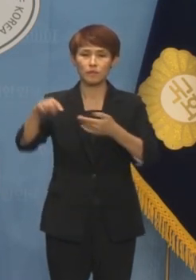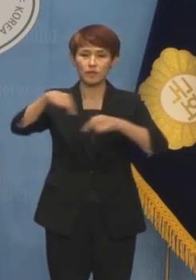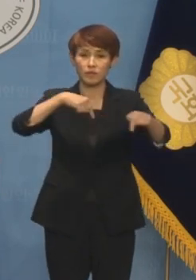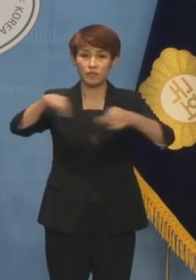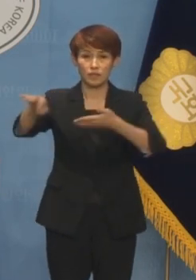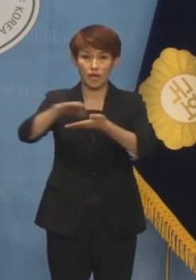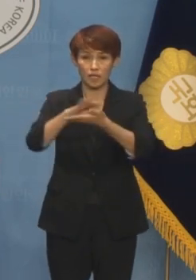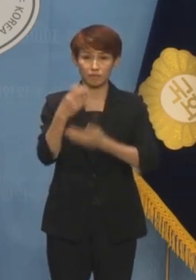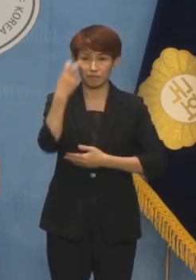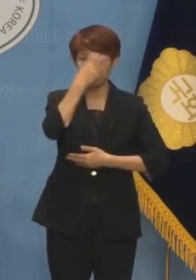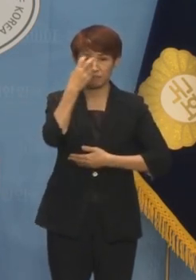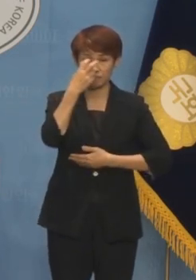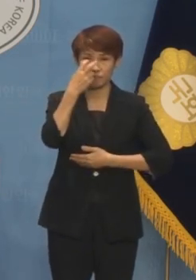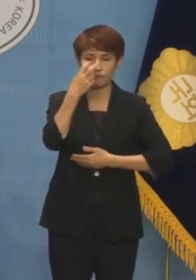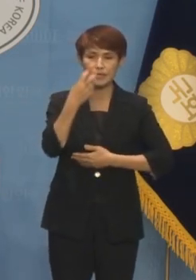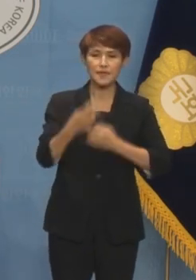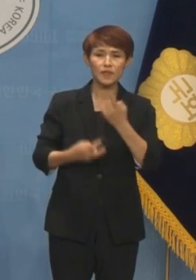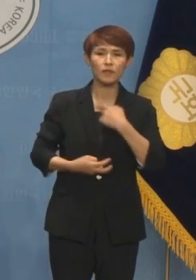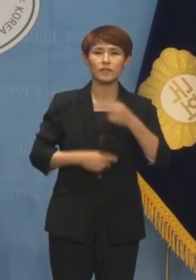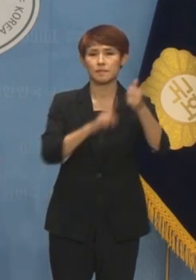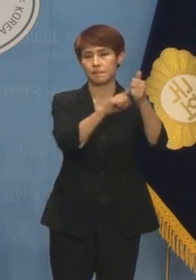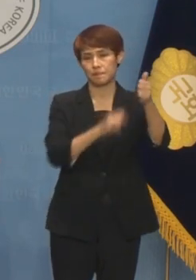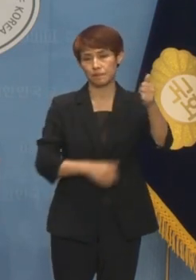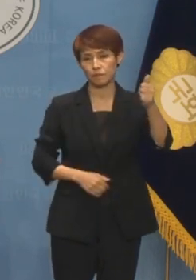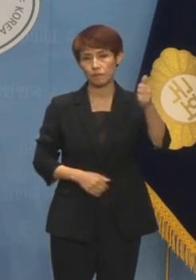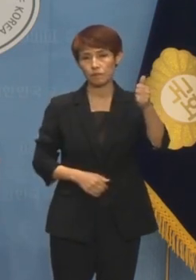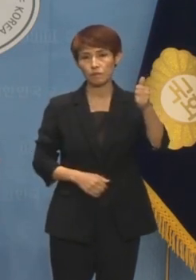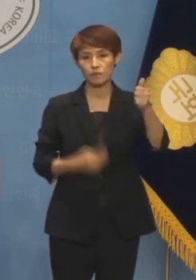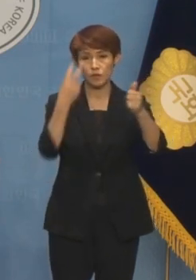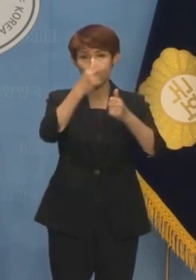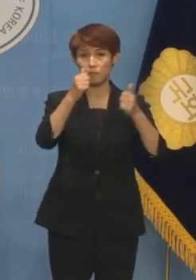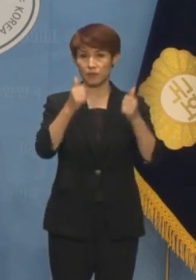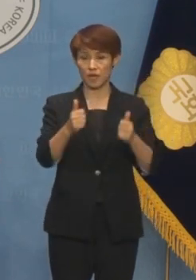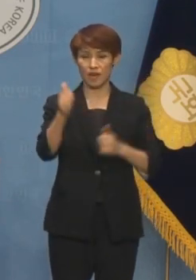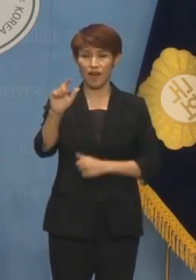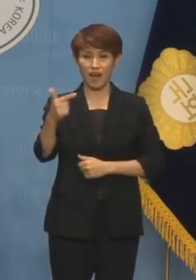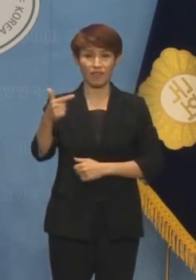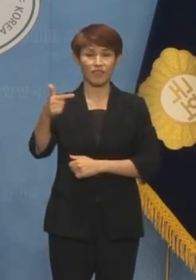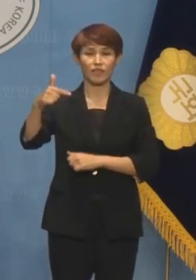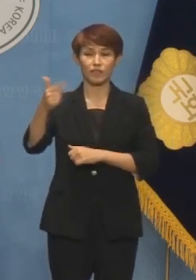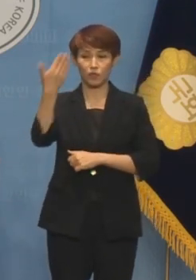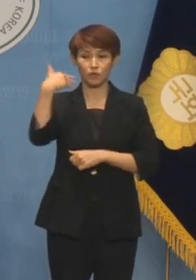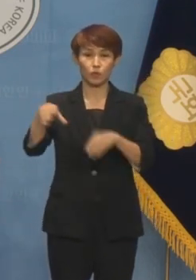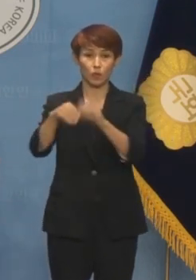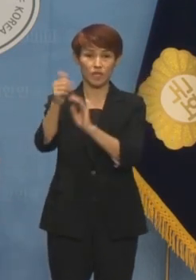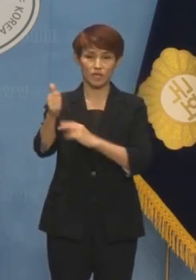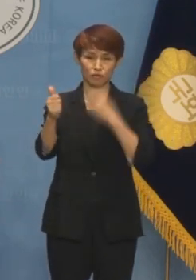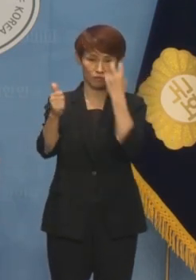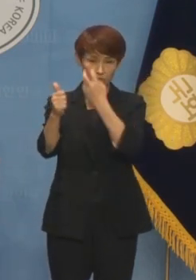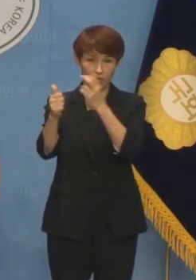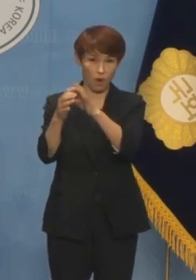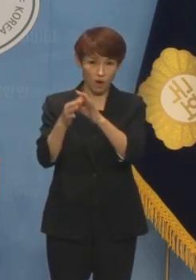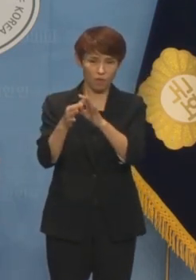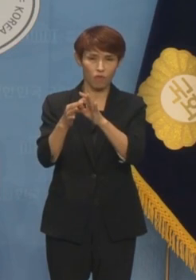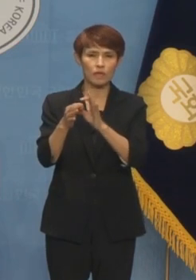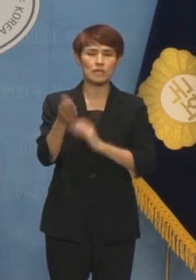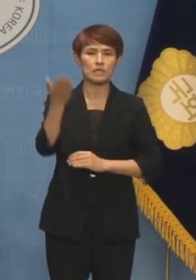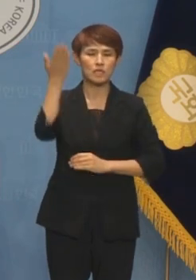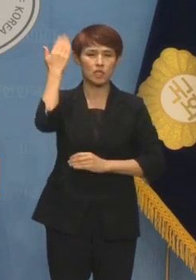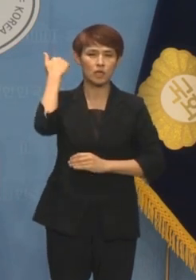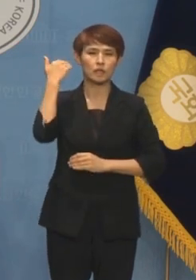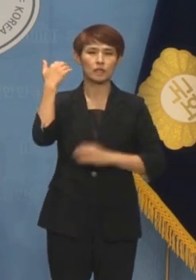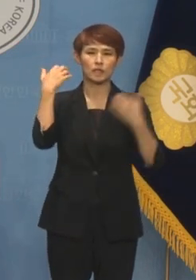수사를 지휘했던 인물입니다. 당시 검찰의 한명숙 전 총리에 대한 수사를 두고 전 정권의